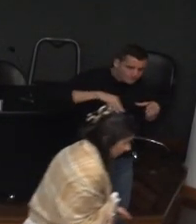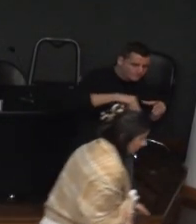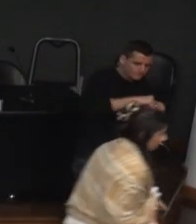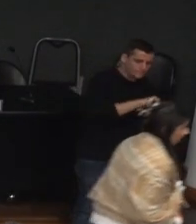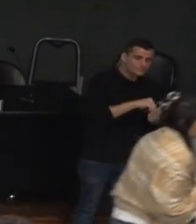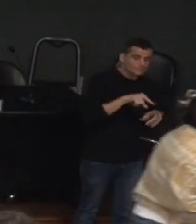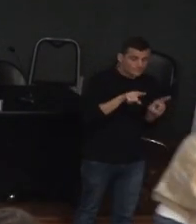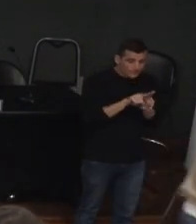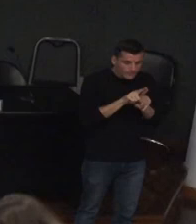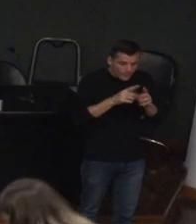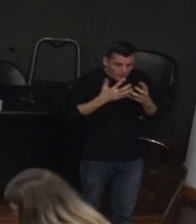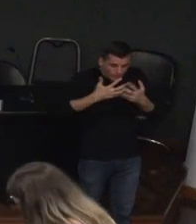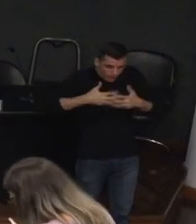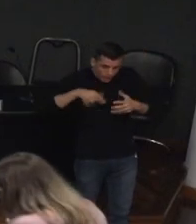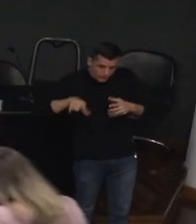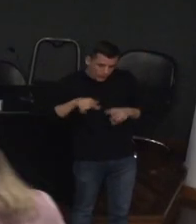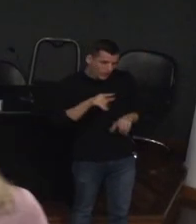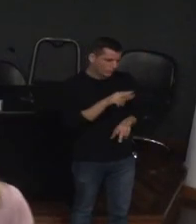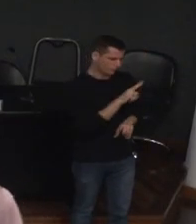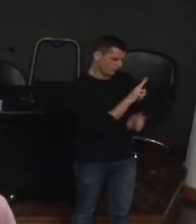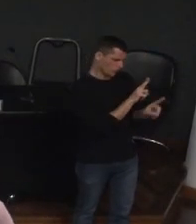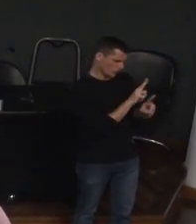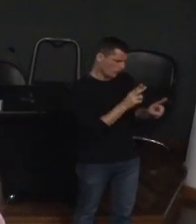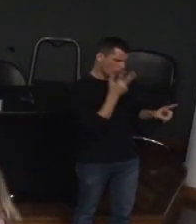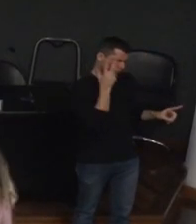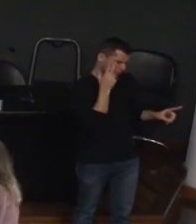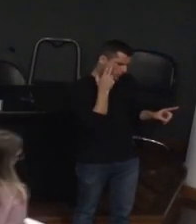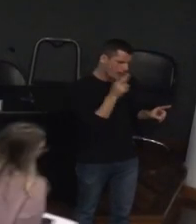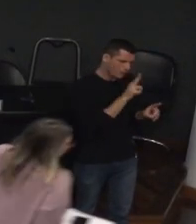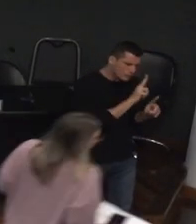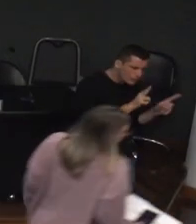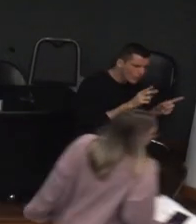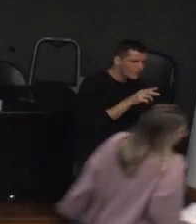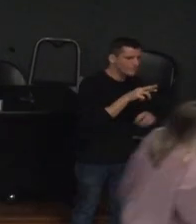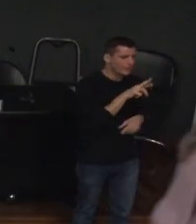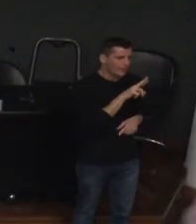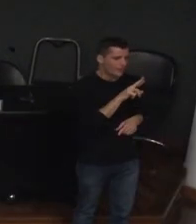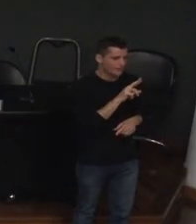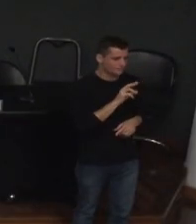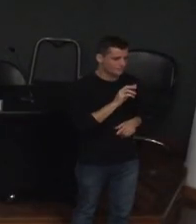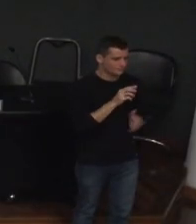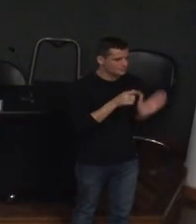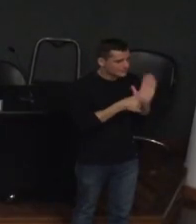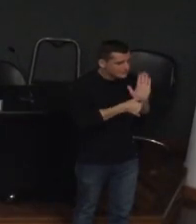dados funcionais, os dados normais, nome, RG, CPF, blá, blá, blá. Perfeito. Tá, a